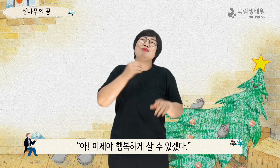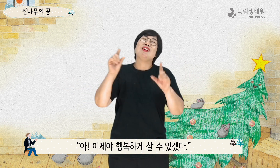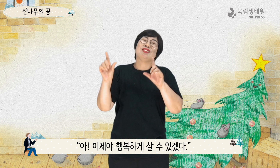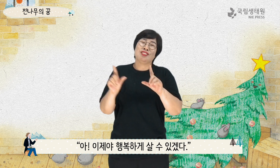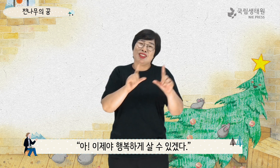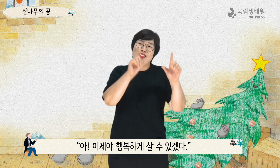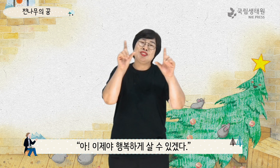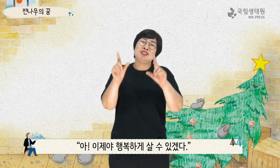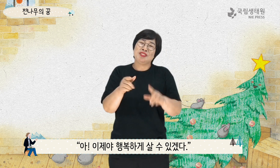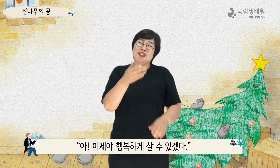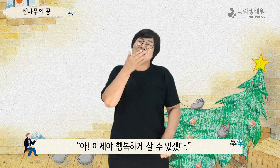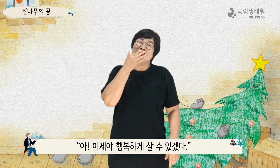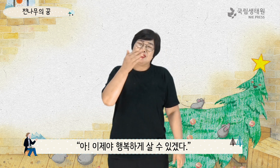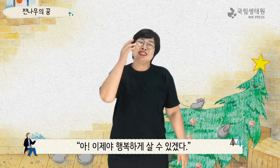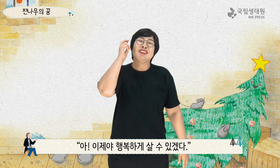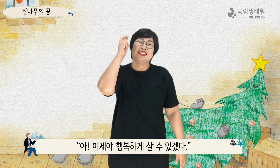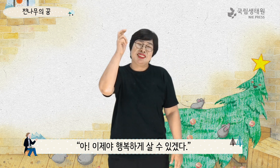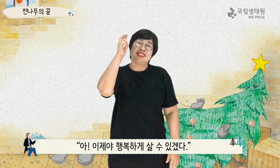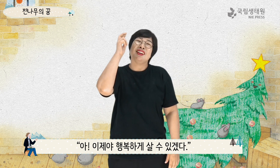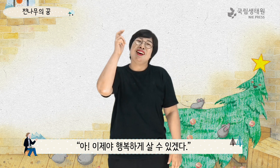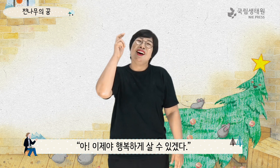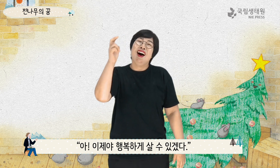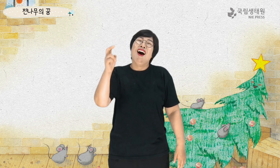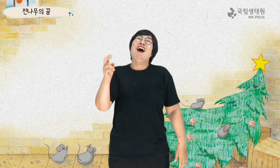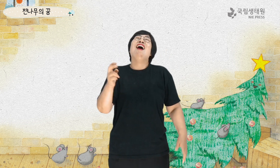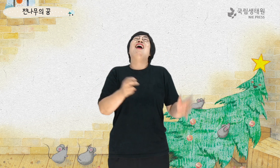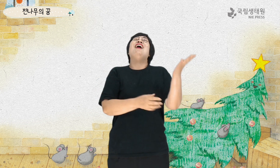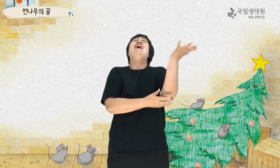이제야 행복하게 살 수 있겠다.